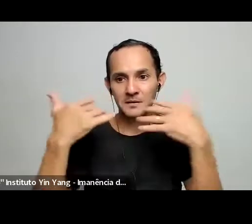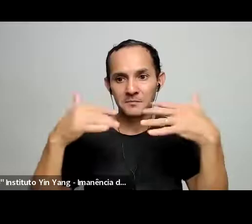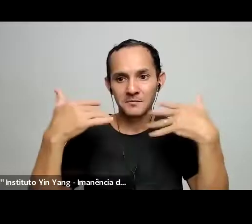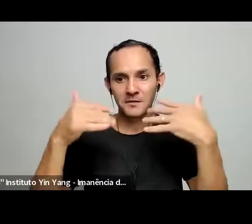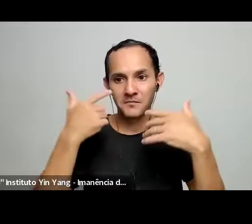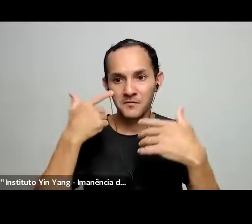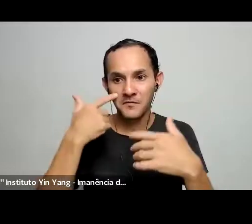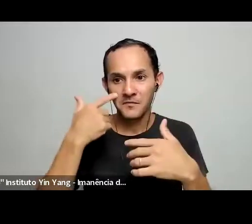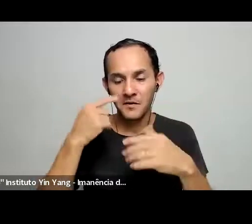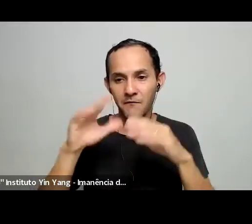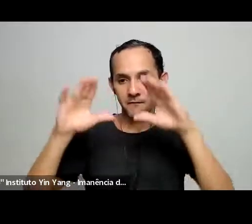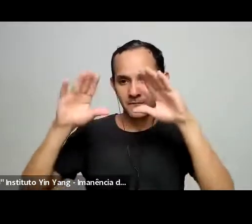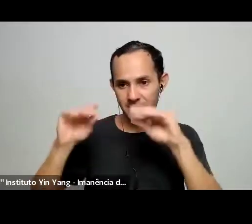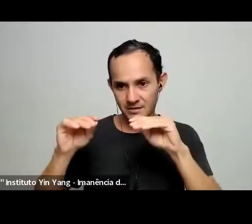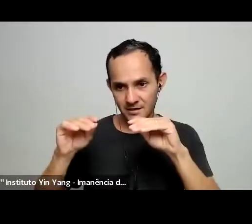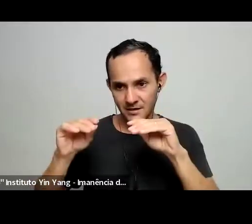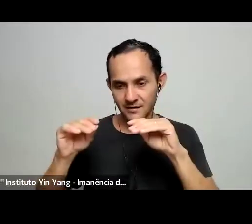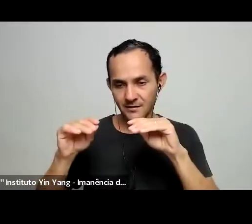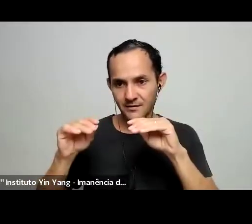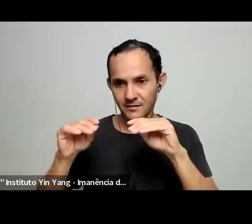Eu vou fechar.